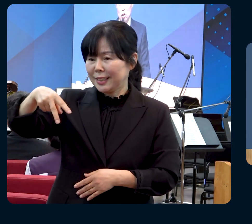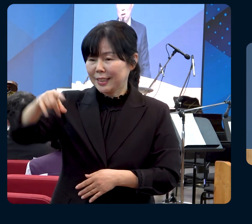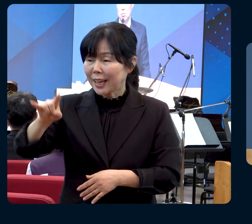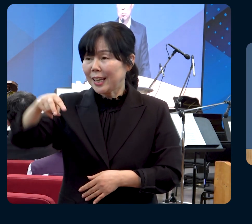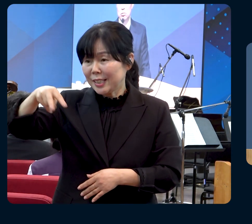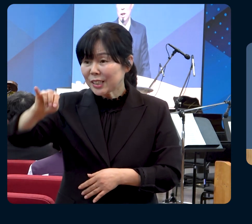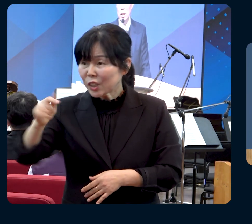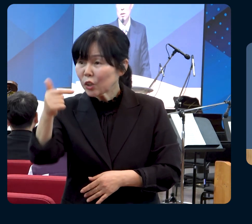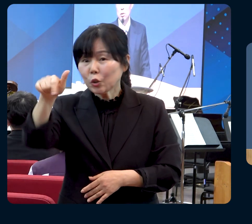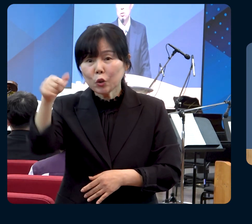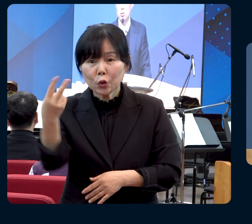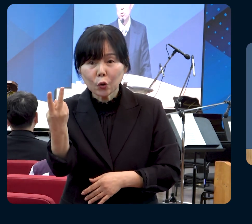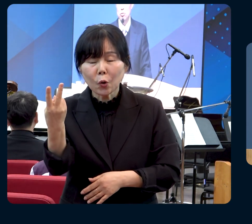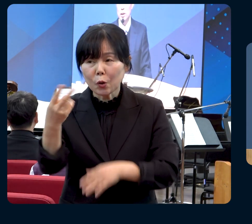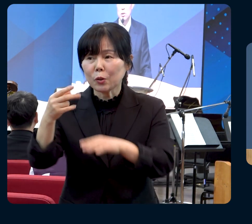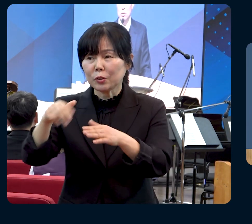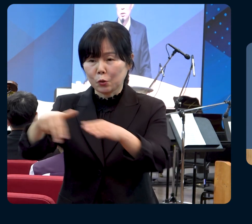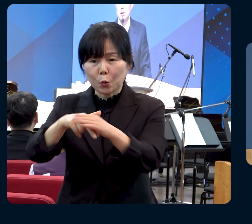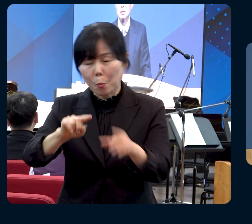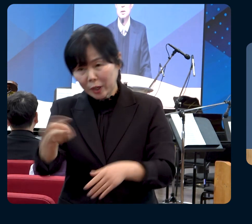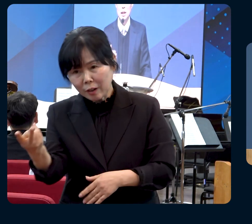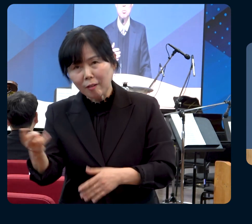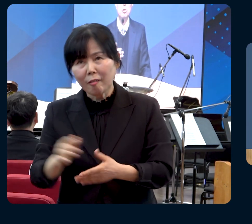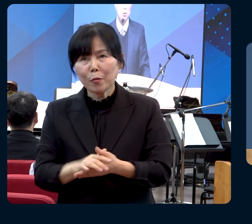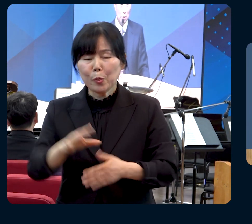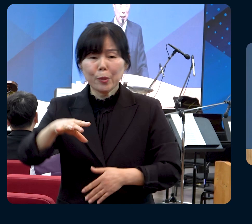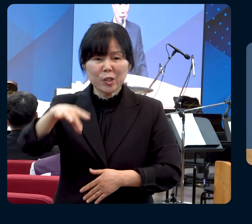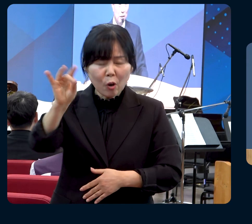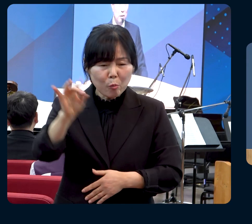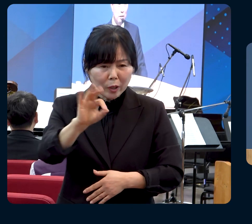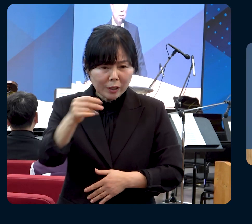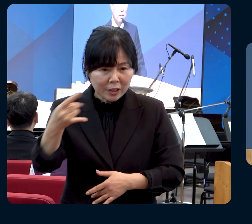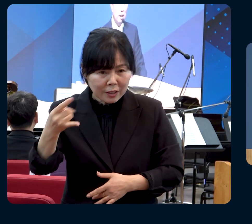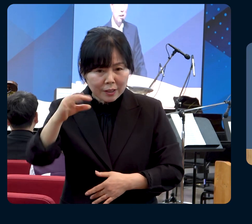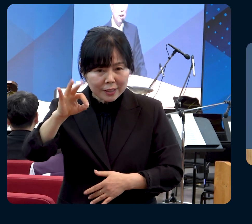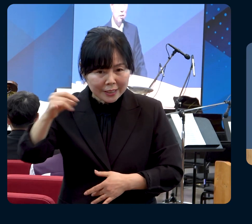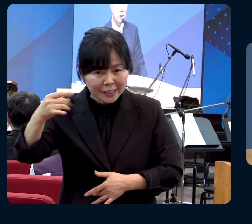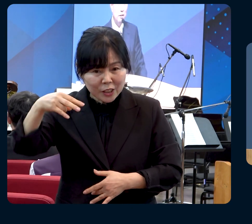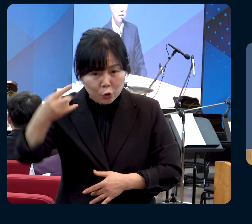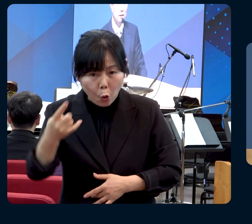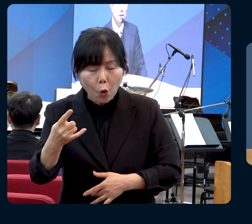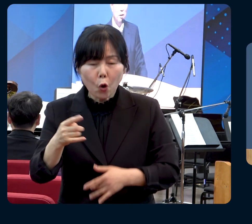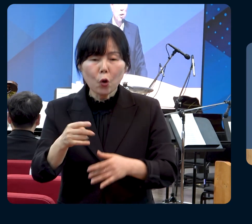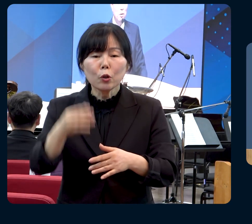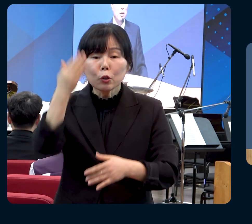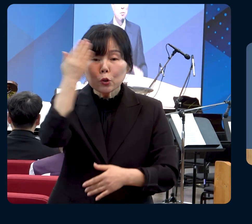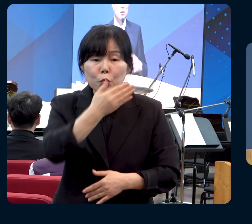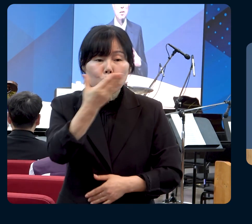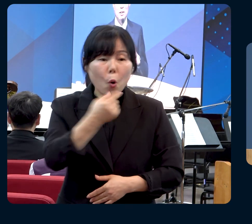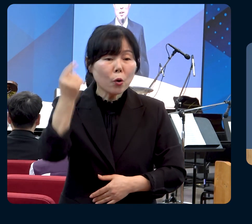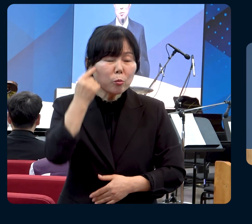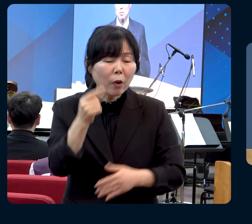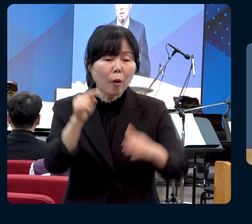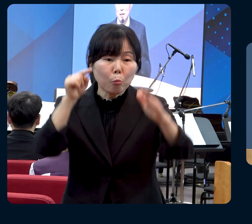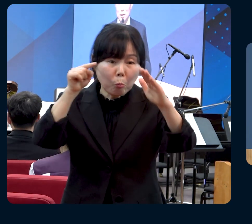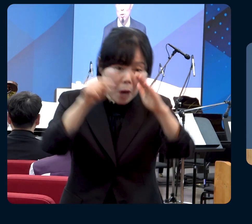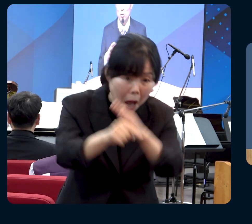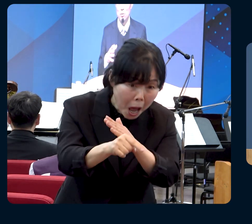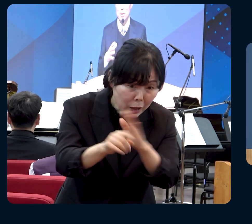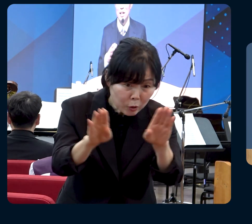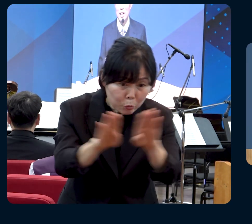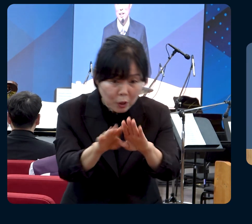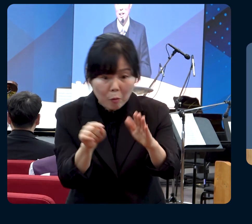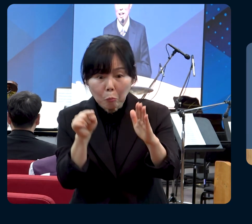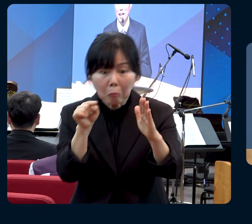가서 처음 문에 들어서는 순간 저는 잘못 왔구나 이런 생각을 한 거예요. 왜냐하면 여러분 그